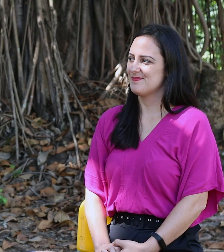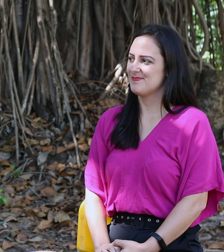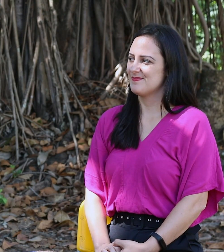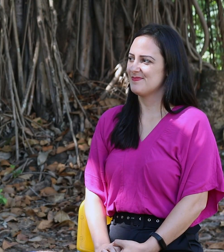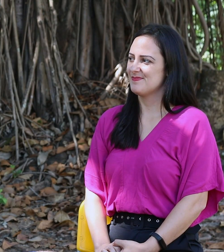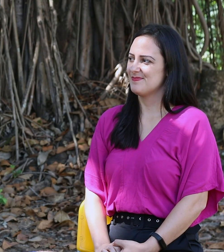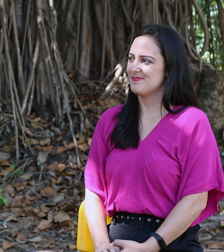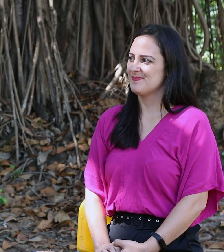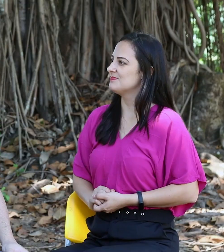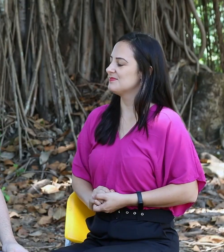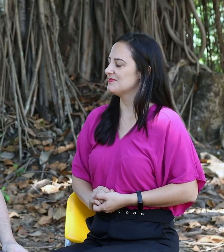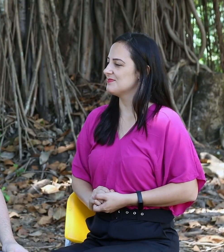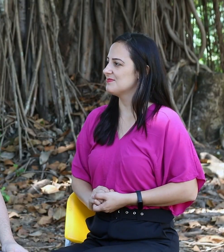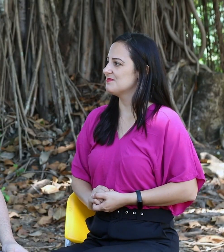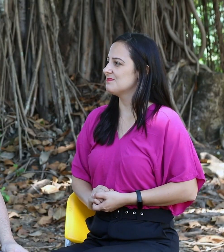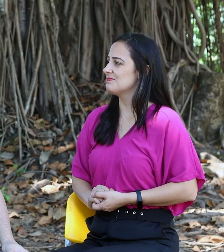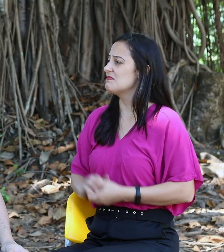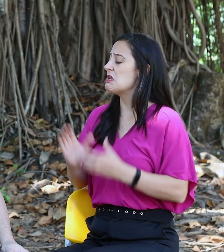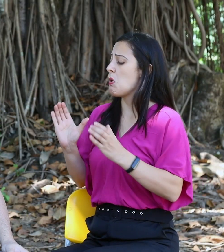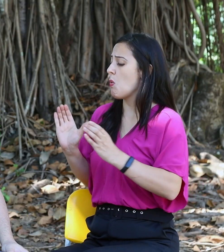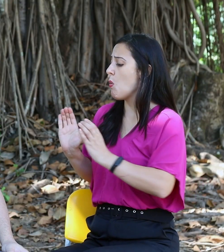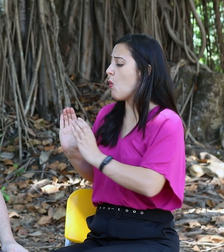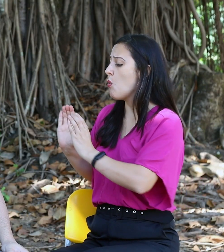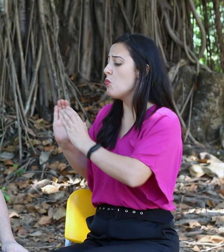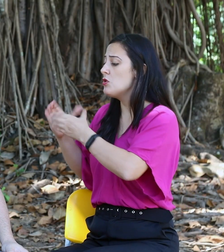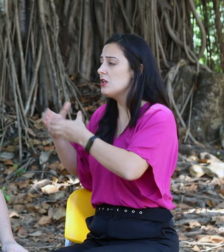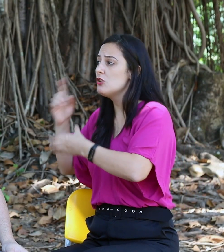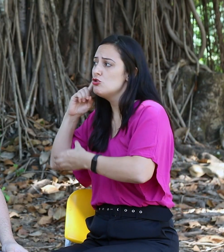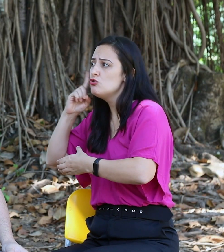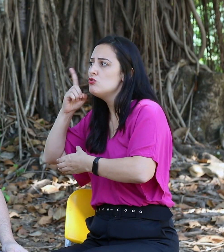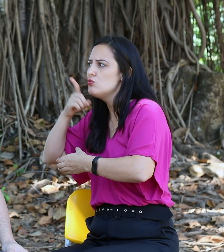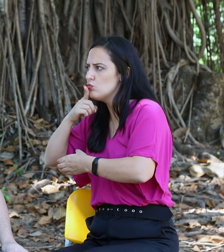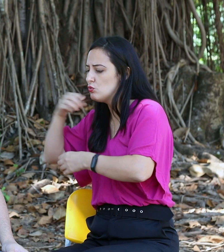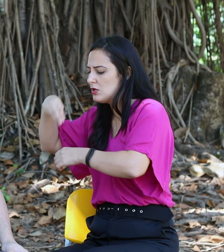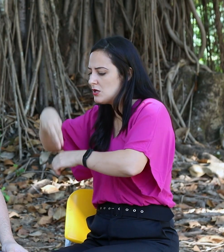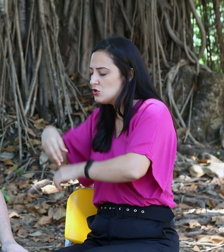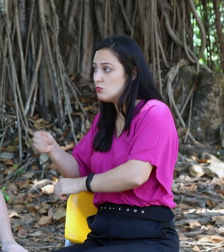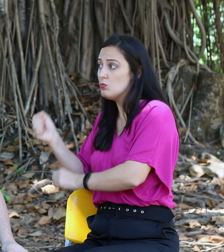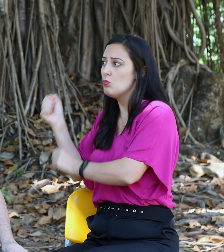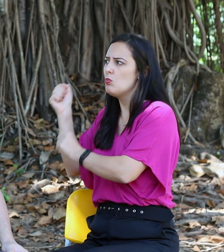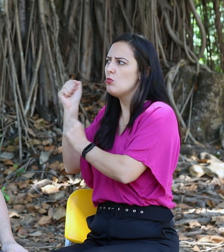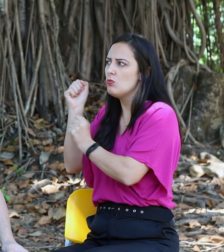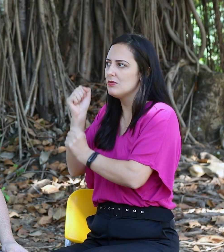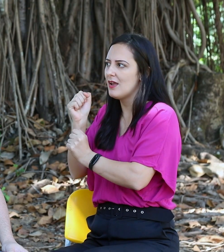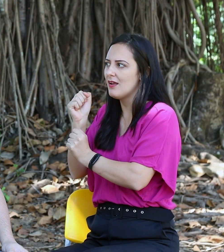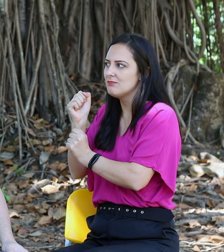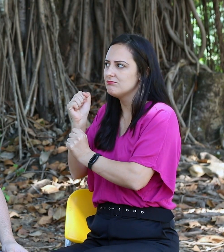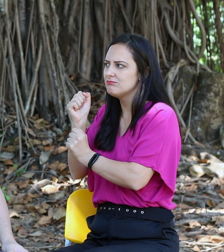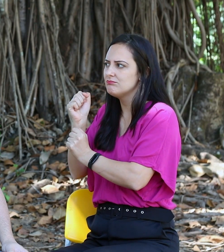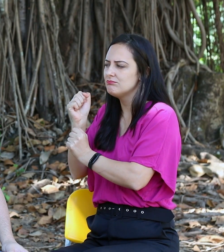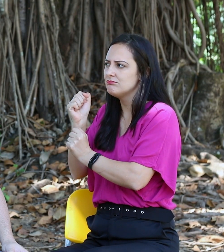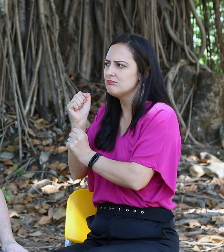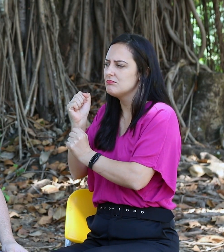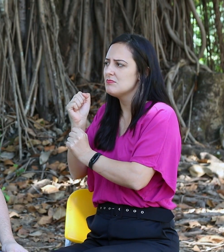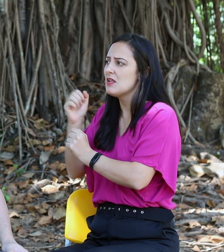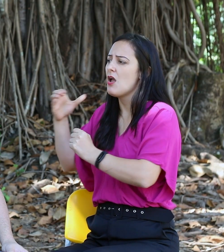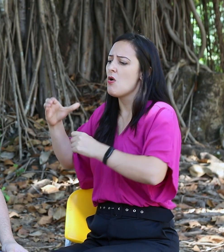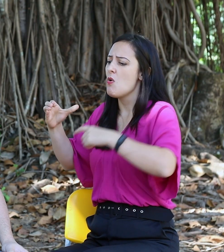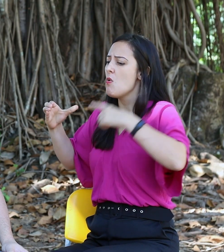nos enxergue assim. Como fazer parte da comunidade aqui em